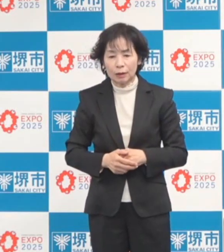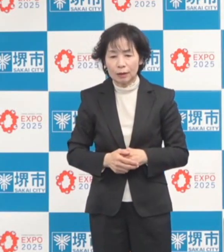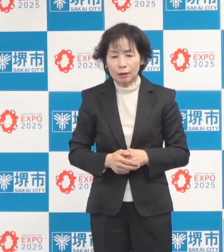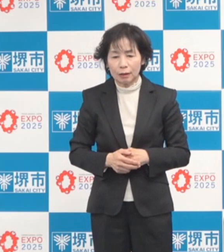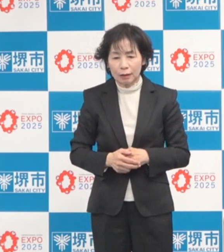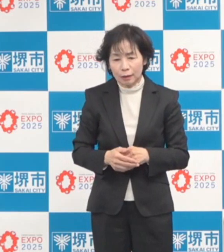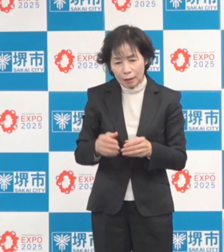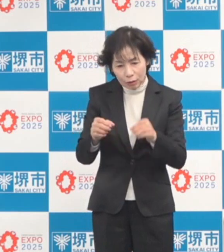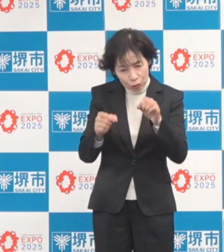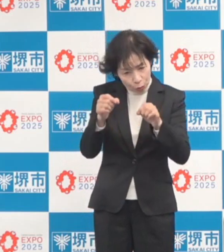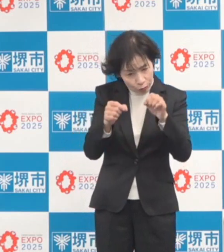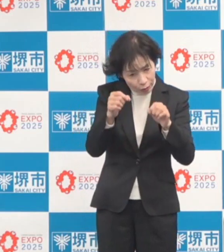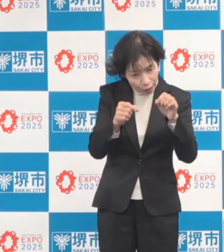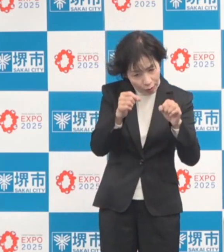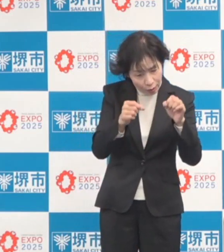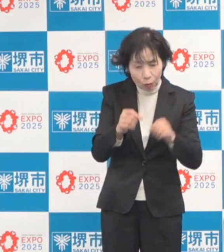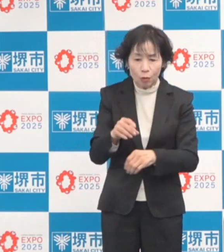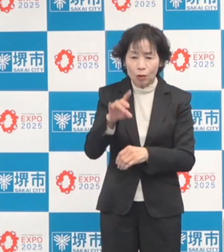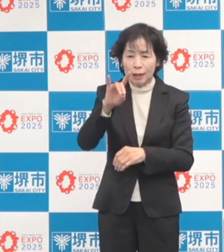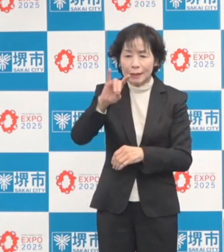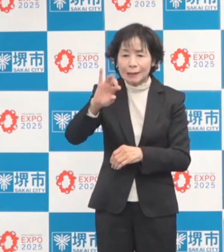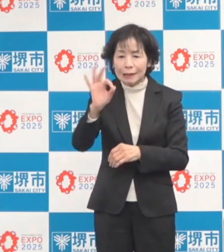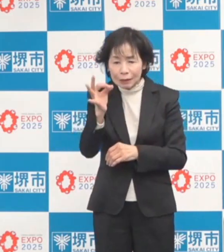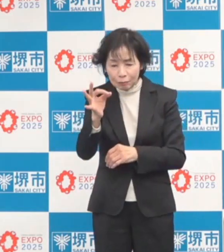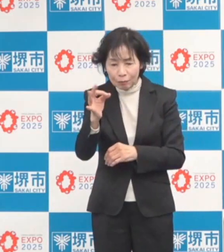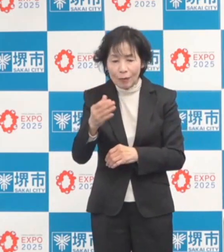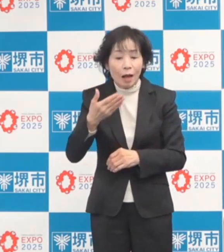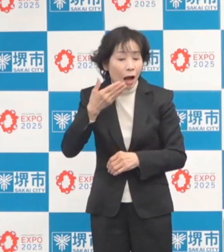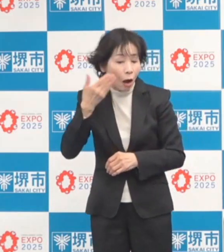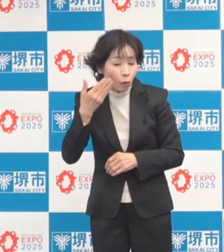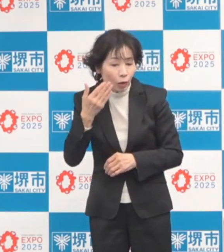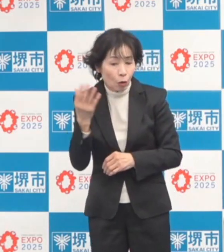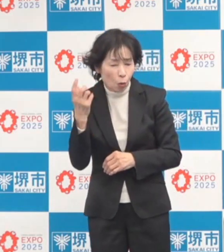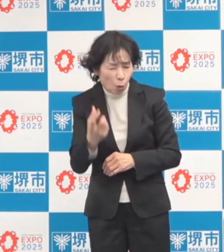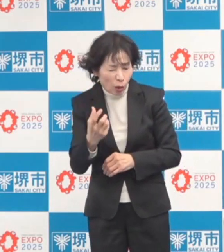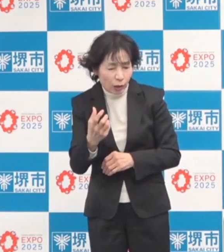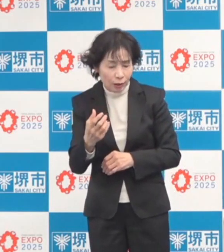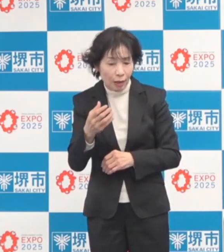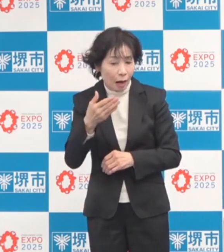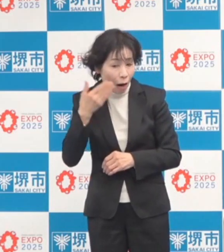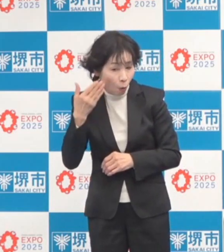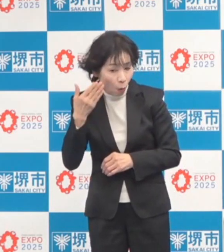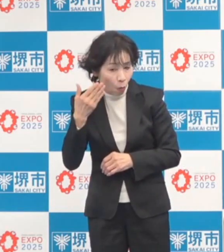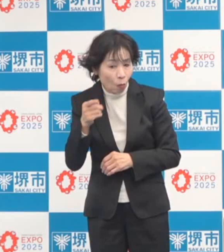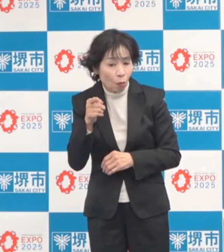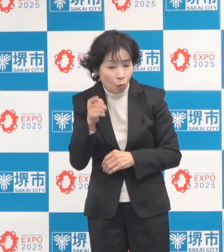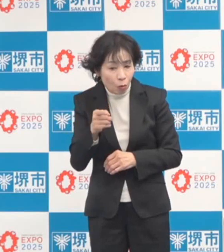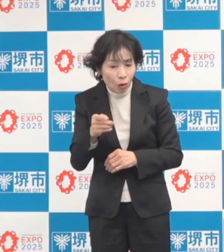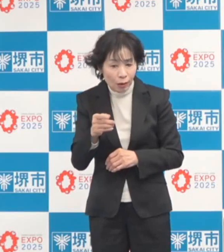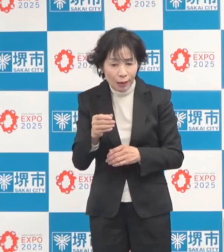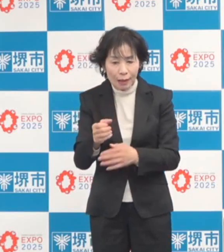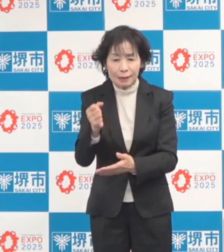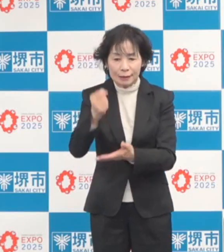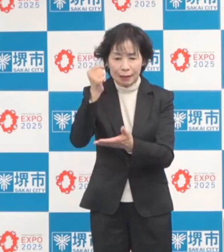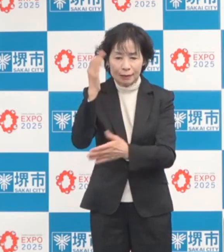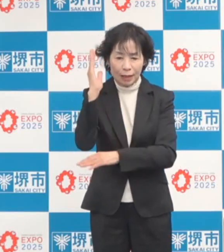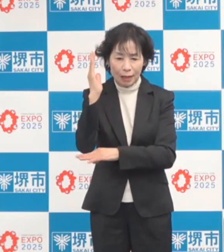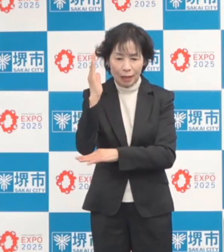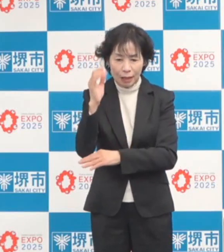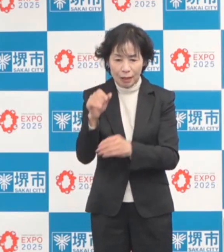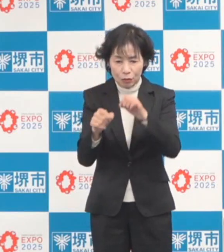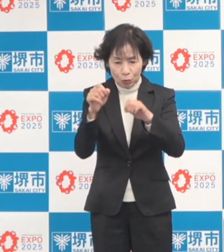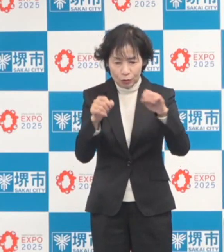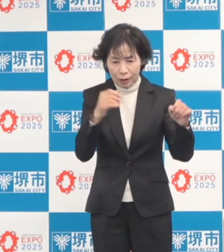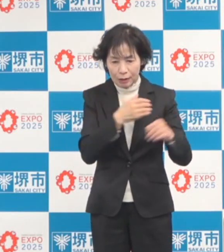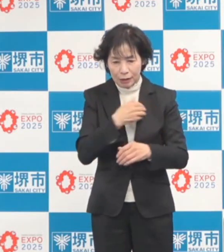源調整に活用できる基金、この特に青色の濃い青の部分、財政調整に活用できる基金につきまし